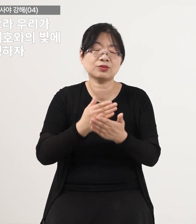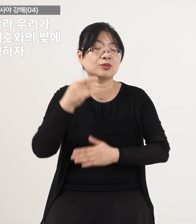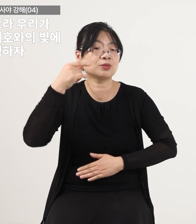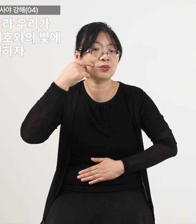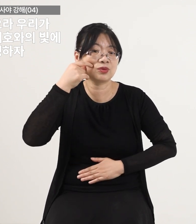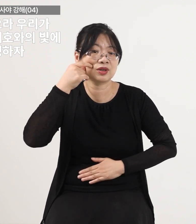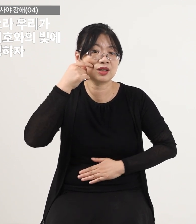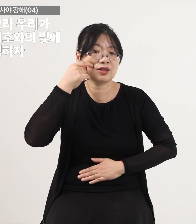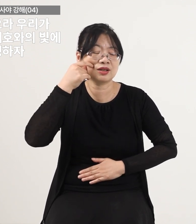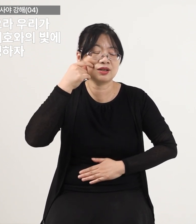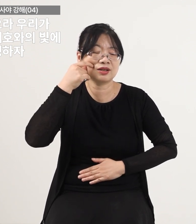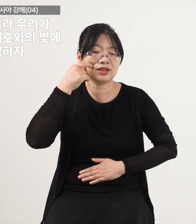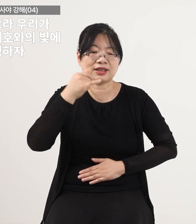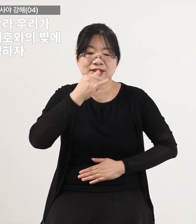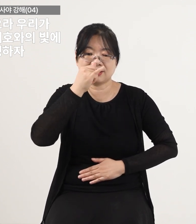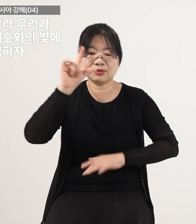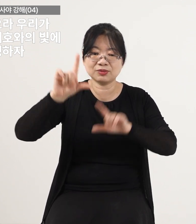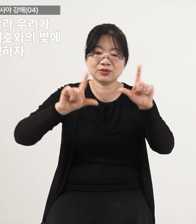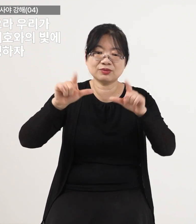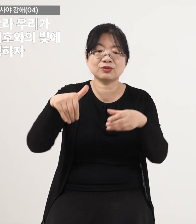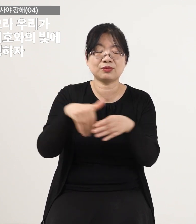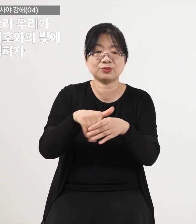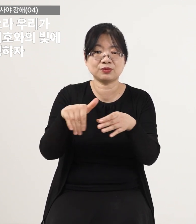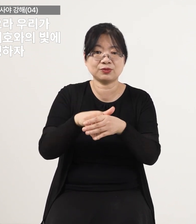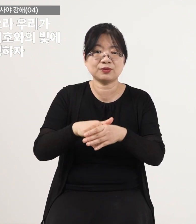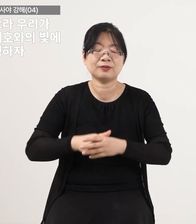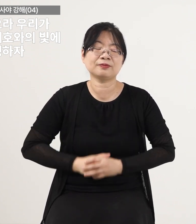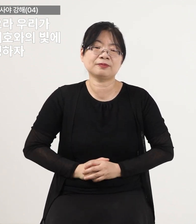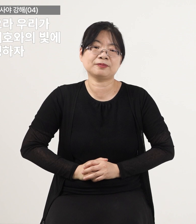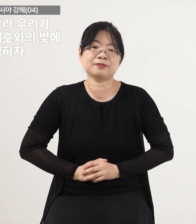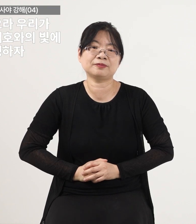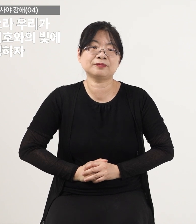못한 채 젖어 있는 상태가 문화입니다. 문화.